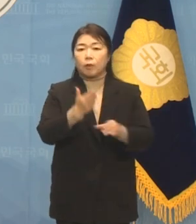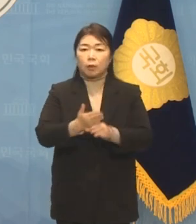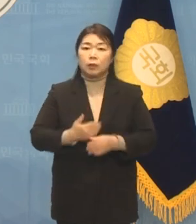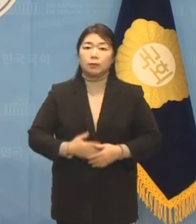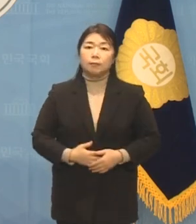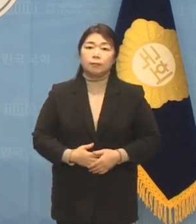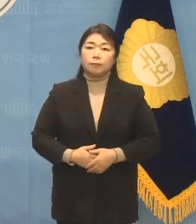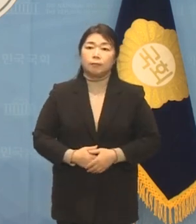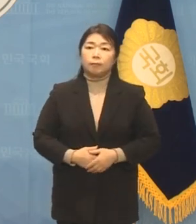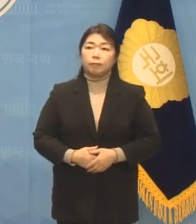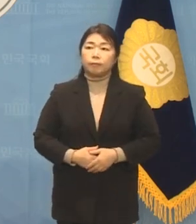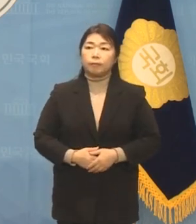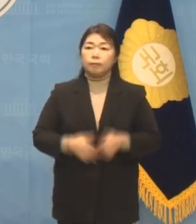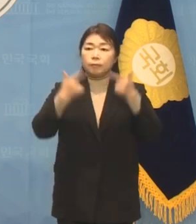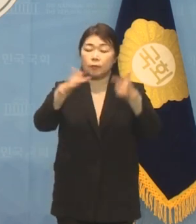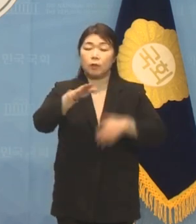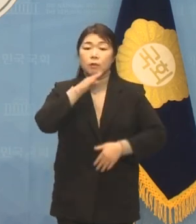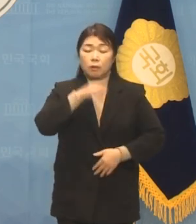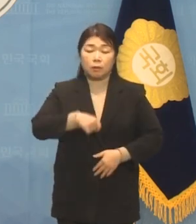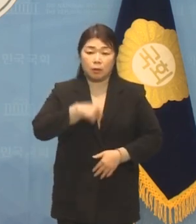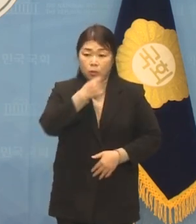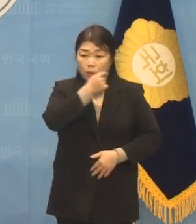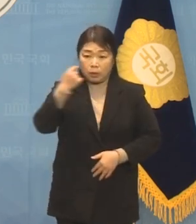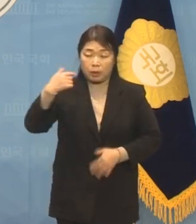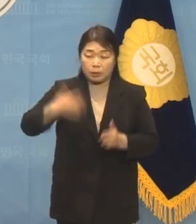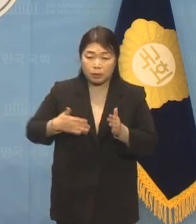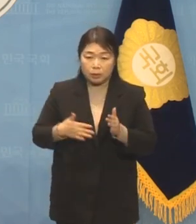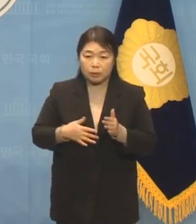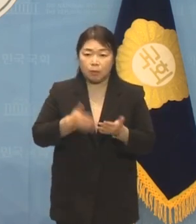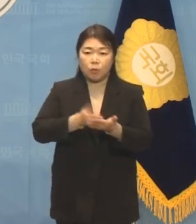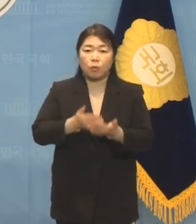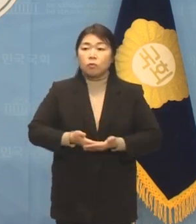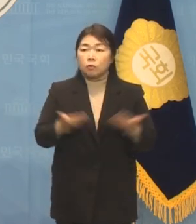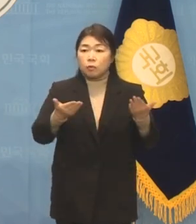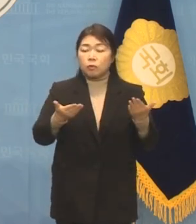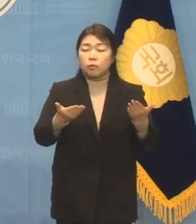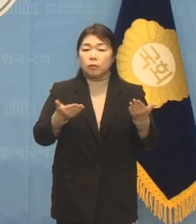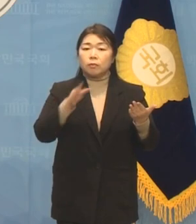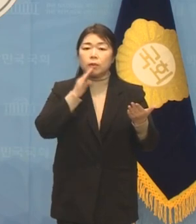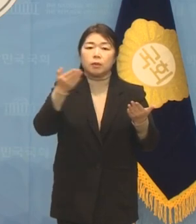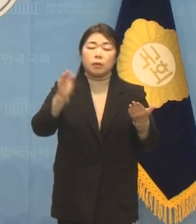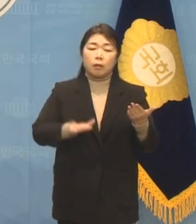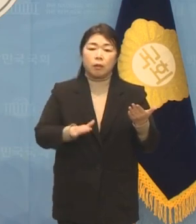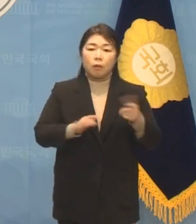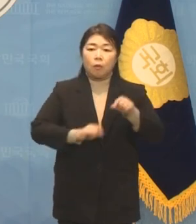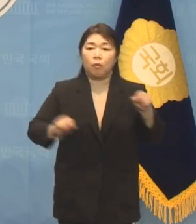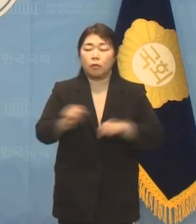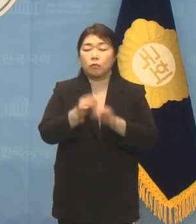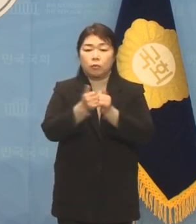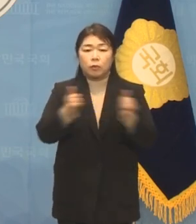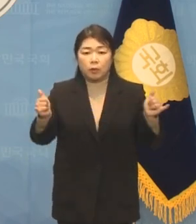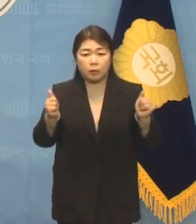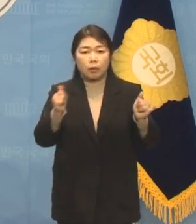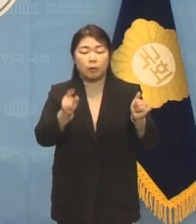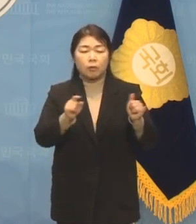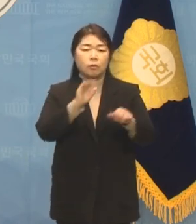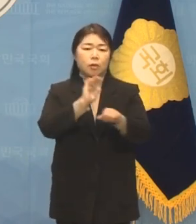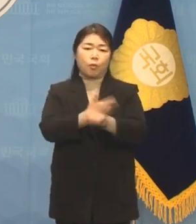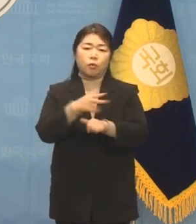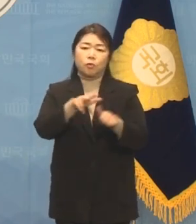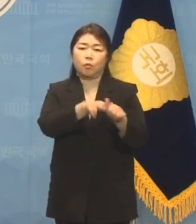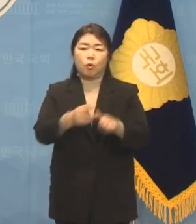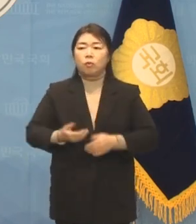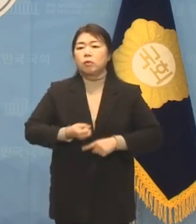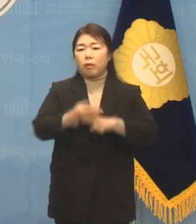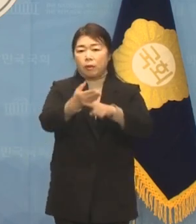있습니다. 정확한 사실 보도로 올바른 여론 형성을 해야 할 방송이 오히려 국민들에게 잘못된